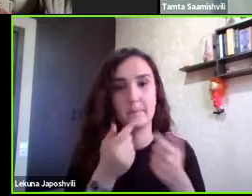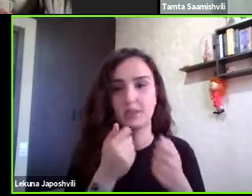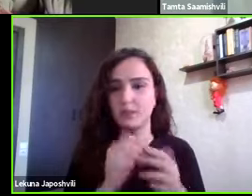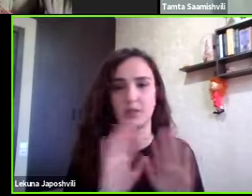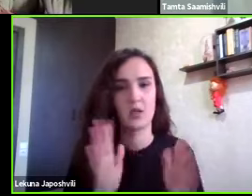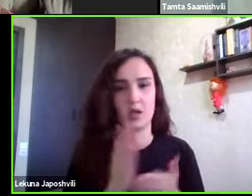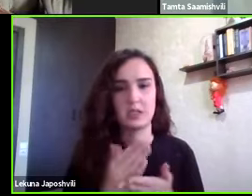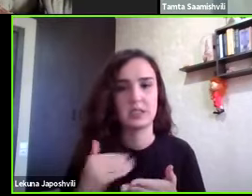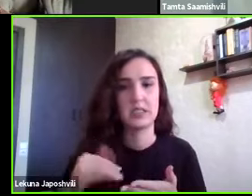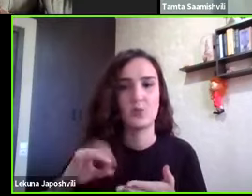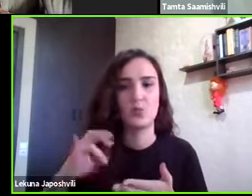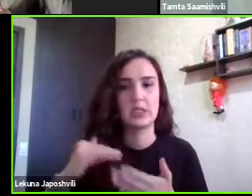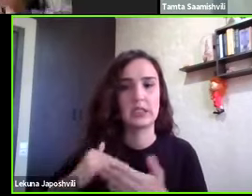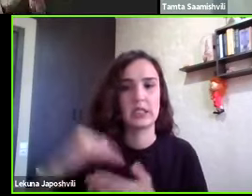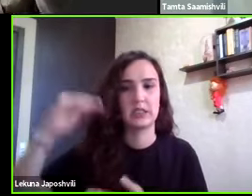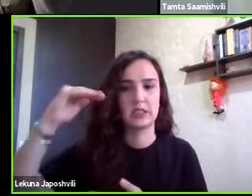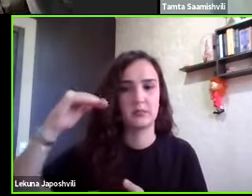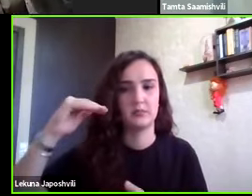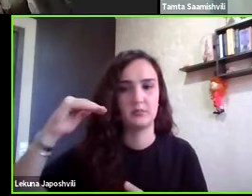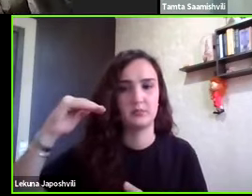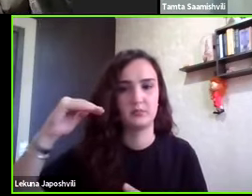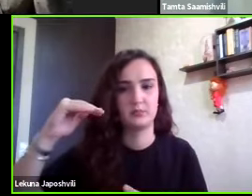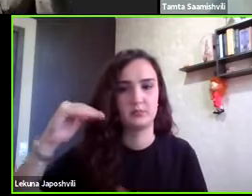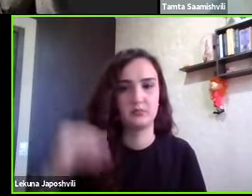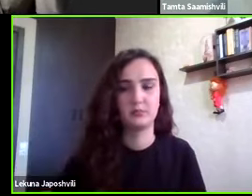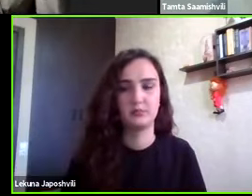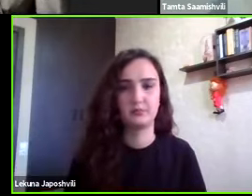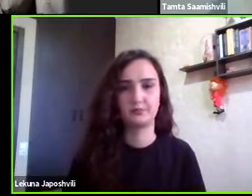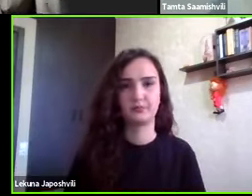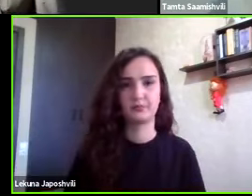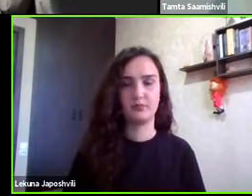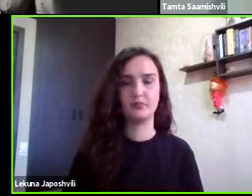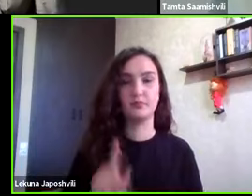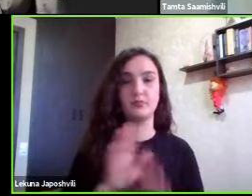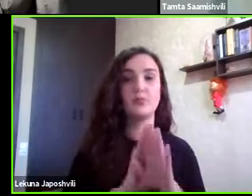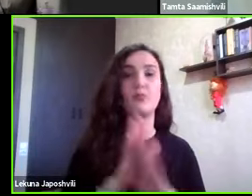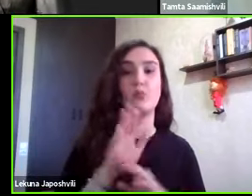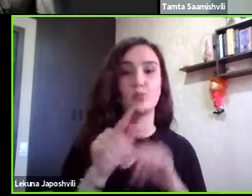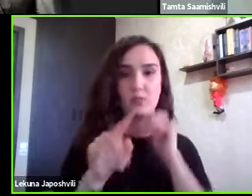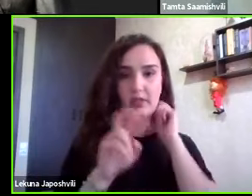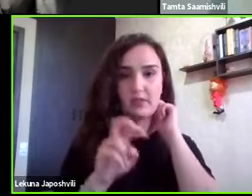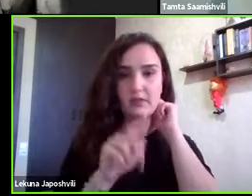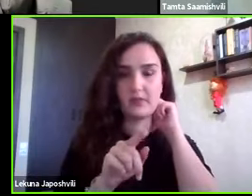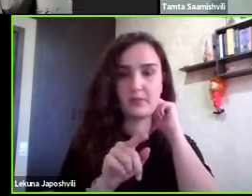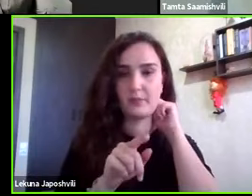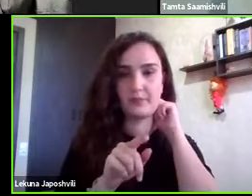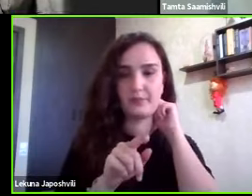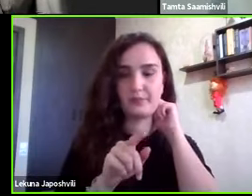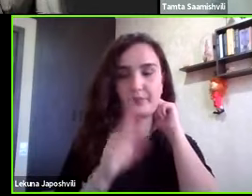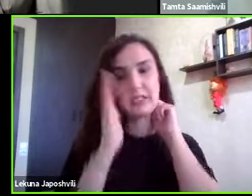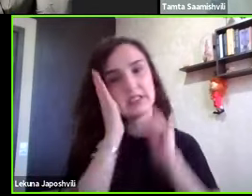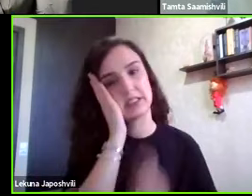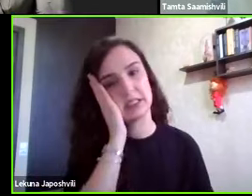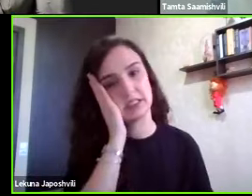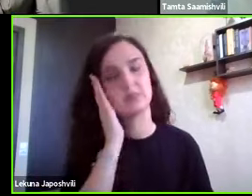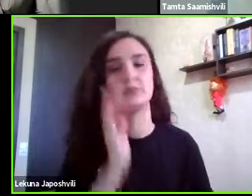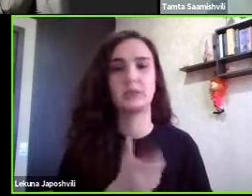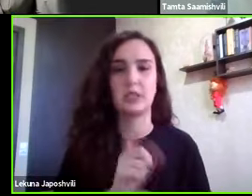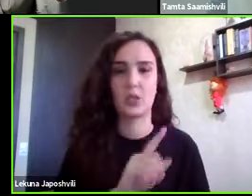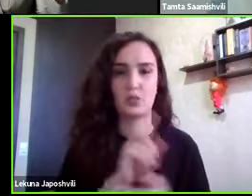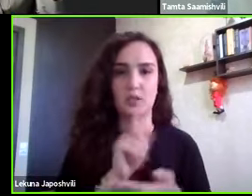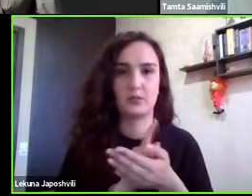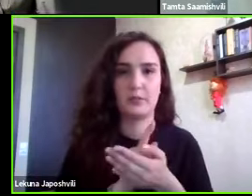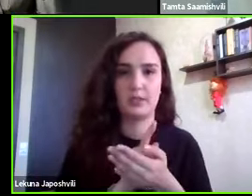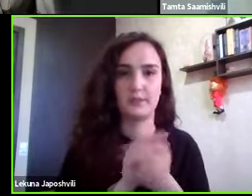ხდება იმუნიტეტის ამაღლება. ეს არის მხოლოდ და მხოლოდ სრულყოფილი კვება. ძილი, რომელიც ძალიან